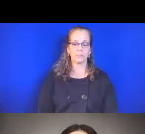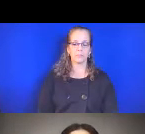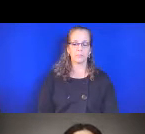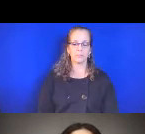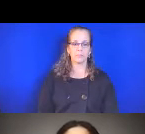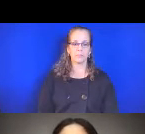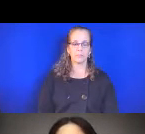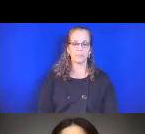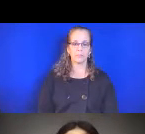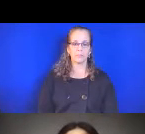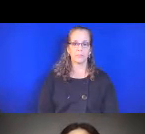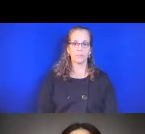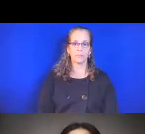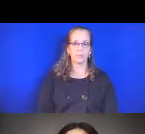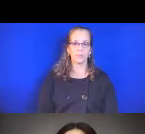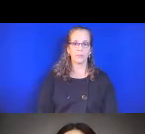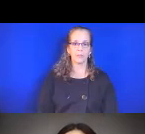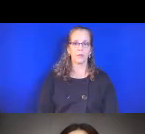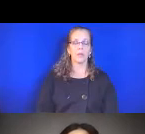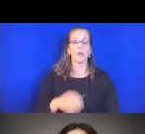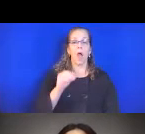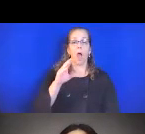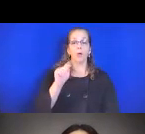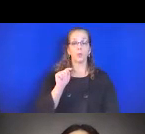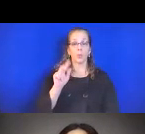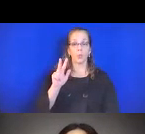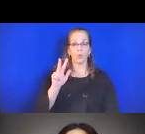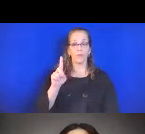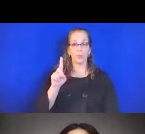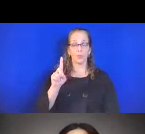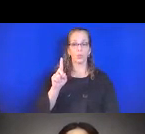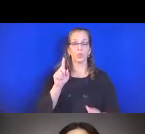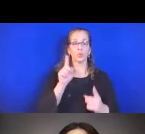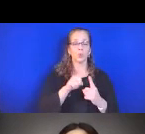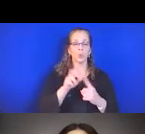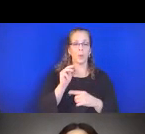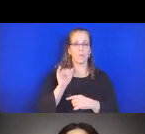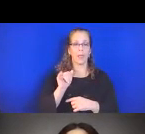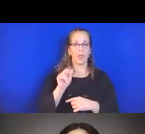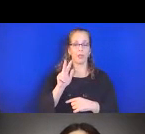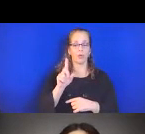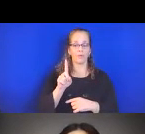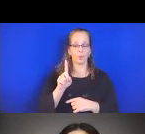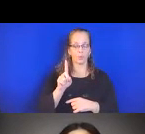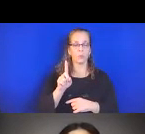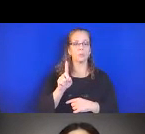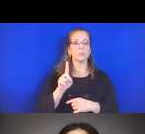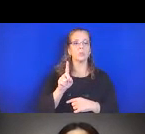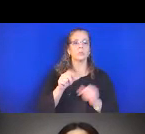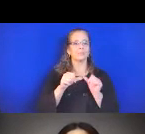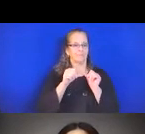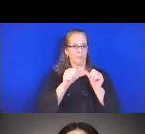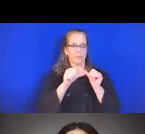事项。 From October 31st to May 31st, the city requires building owners. 那我们呢是第一部分